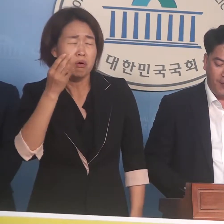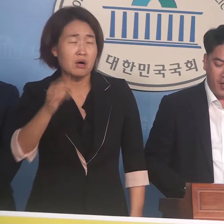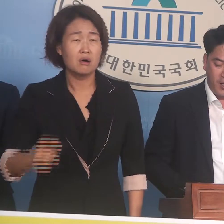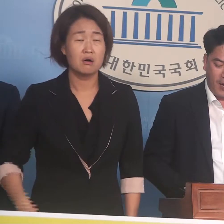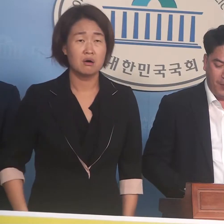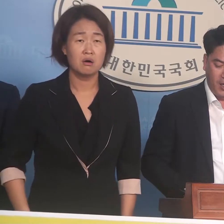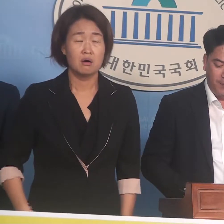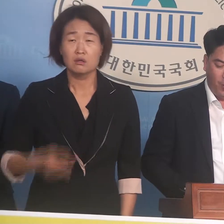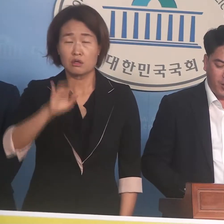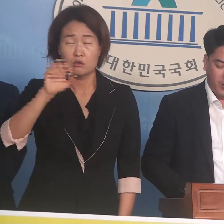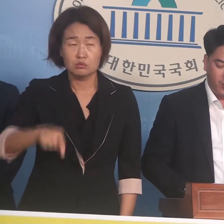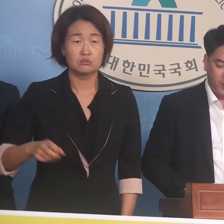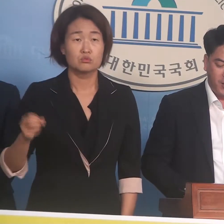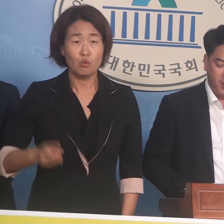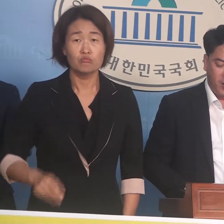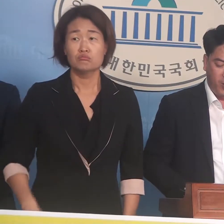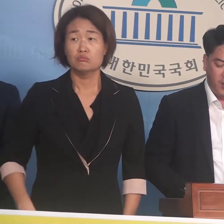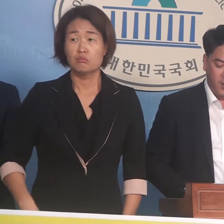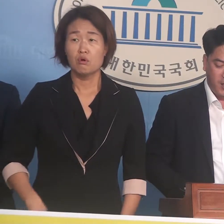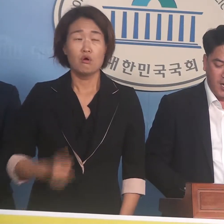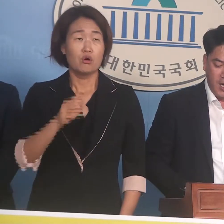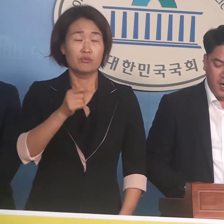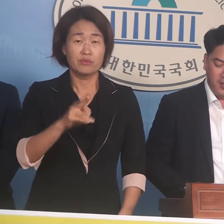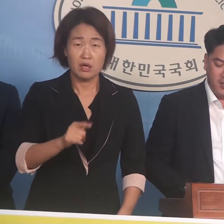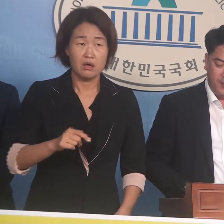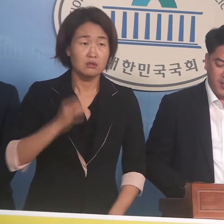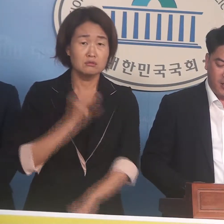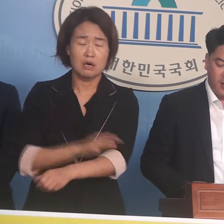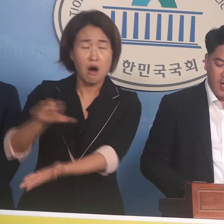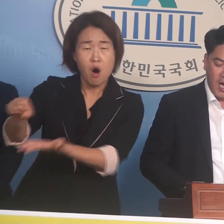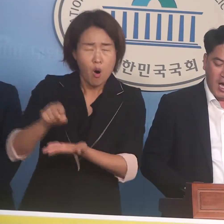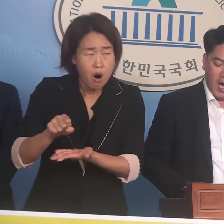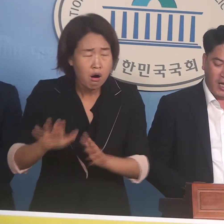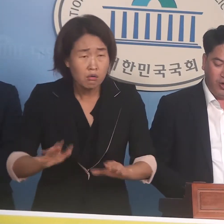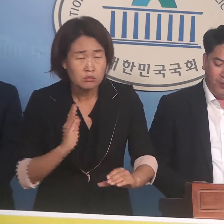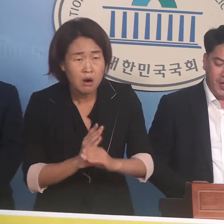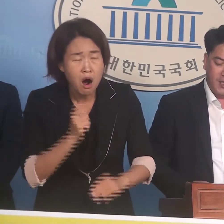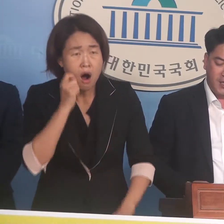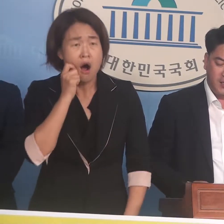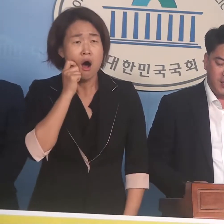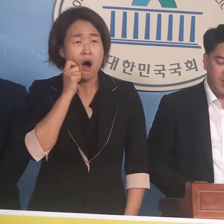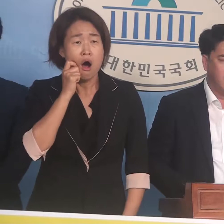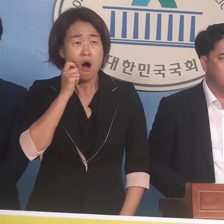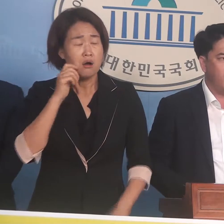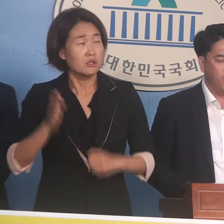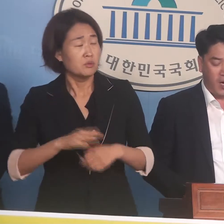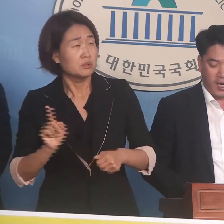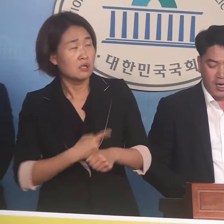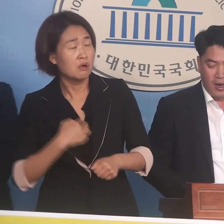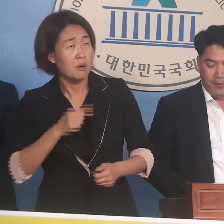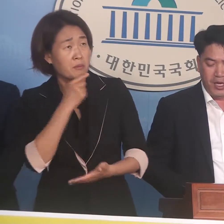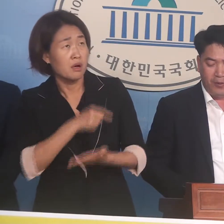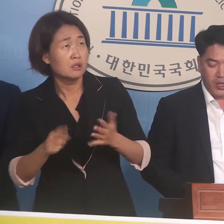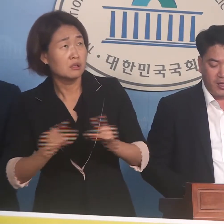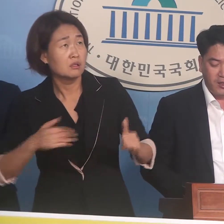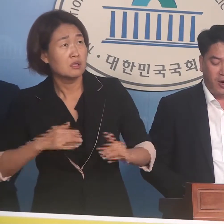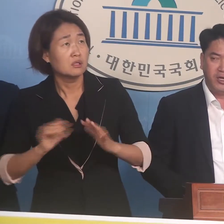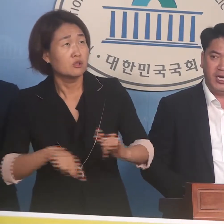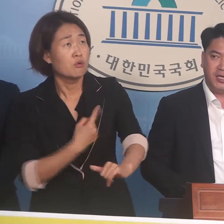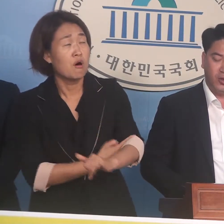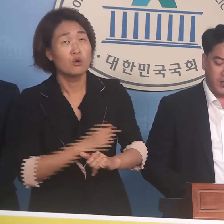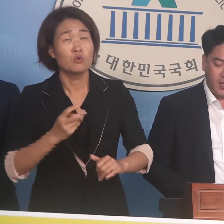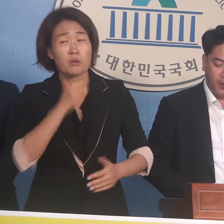대우조선 합병이 본격적으로 진행되고 있는 현 시점에서 하도급 피해자들은 인권과 피해